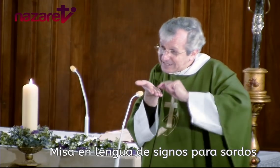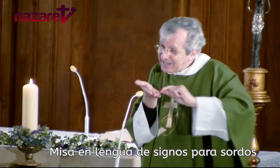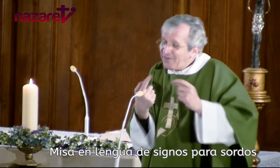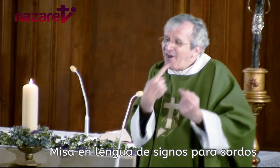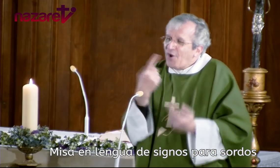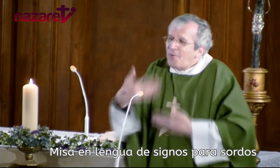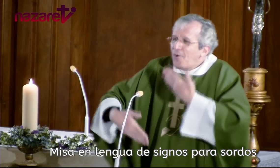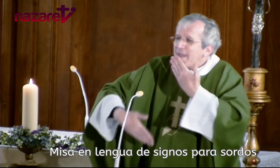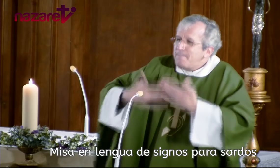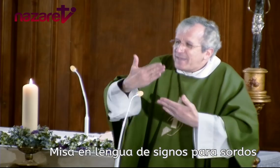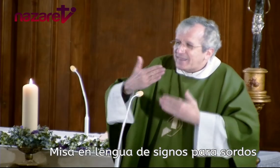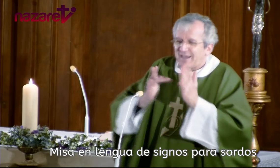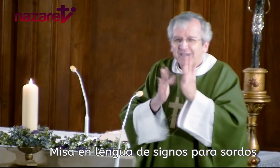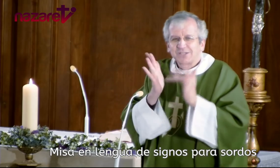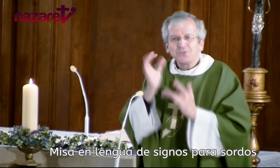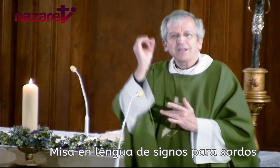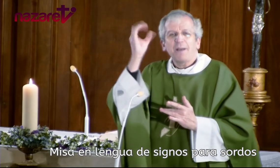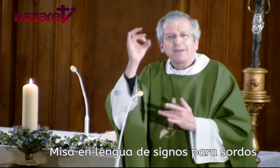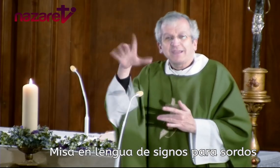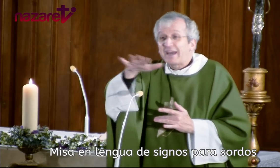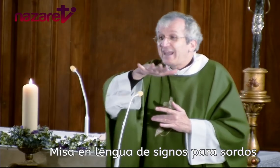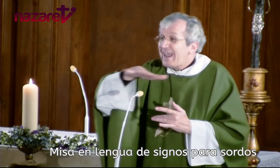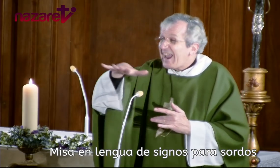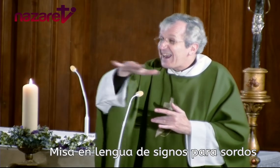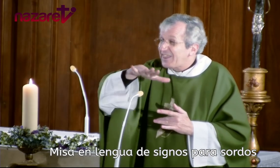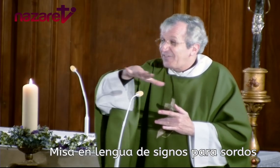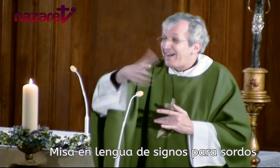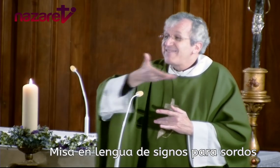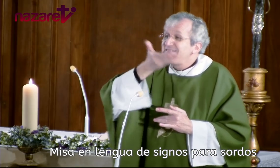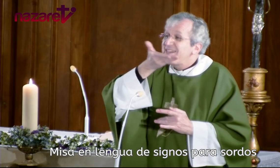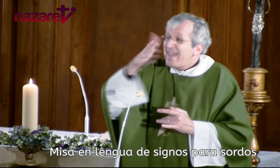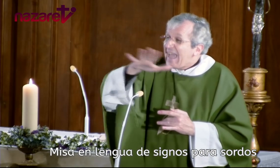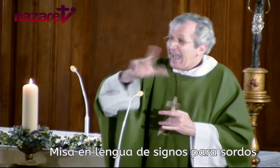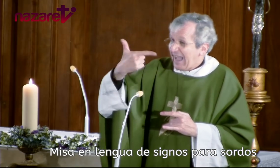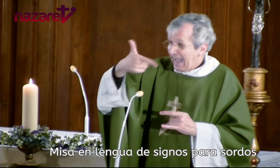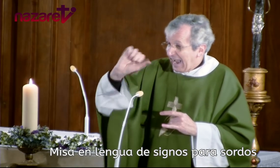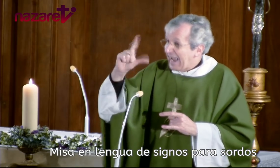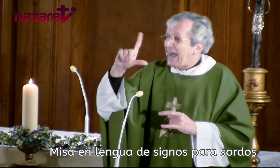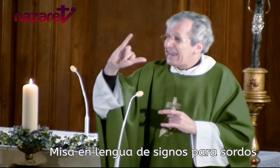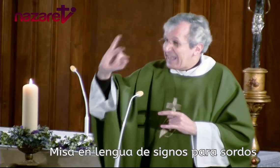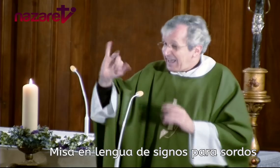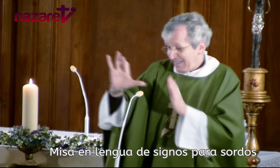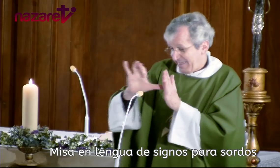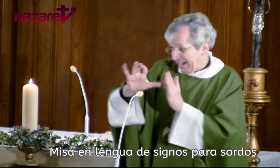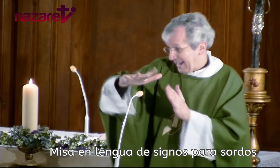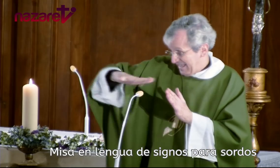escrito cómo empieza Jesús a predicar. En la zona de Galilea, cerca del